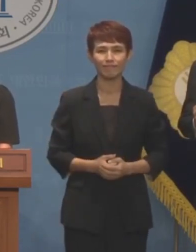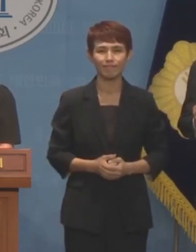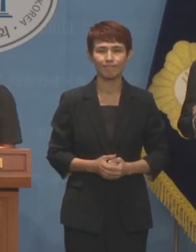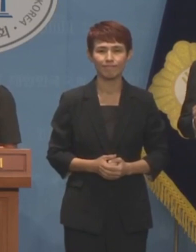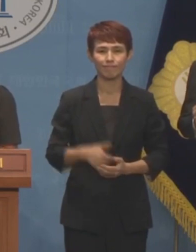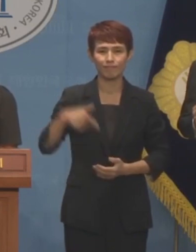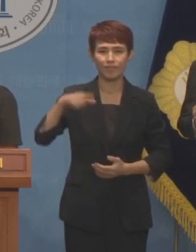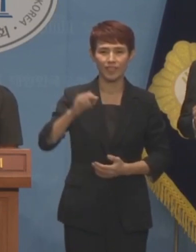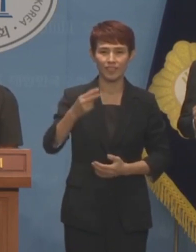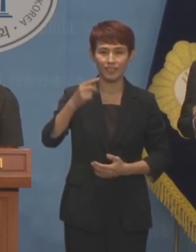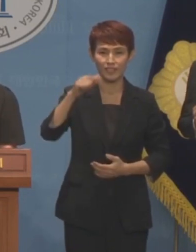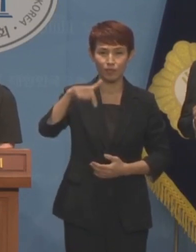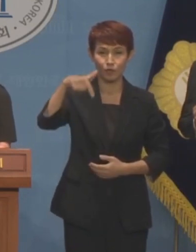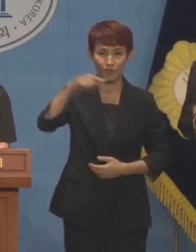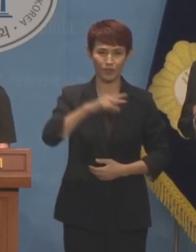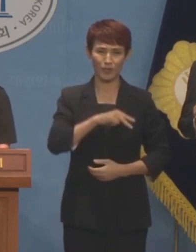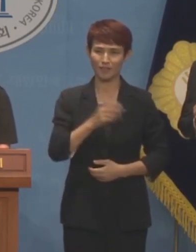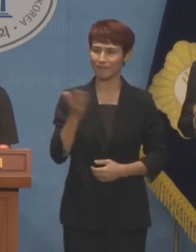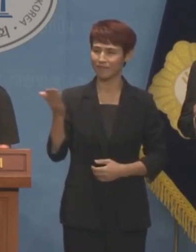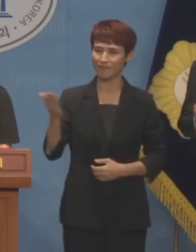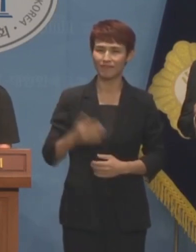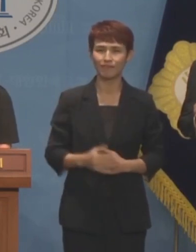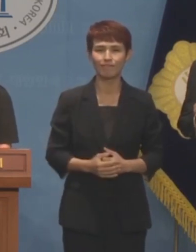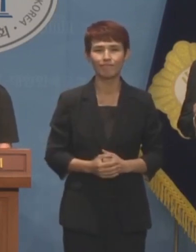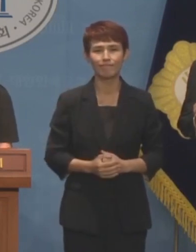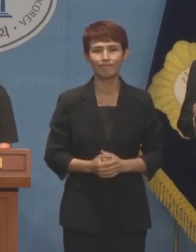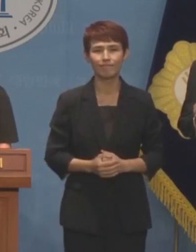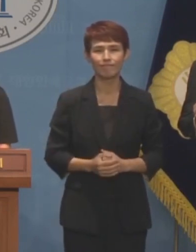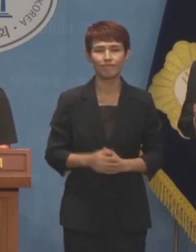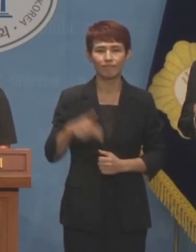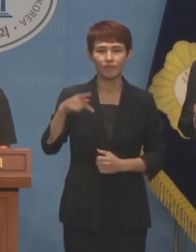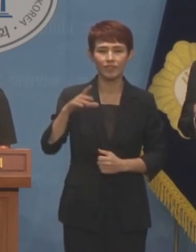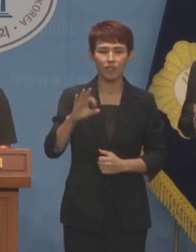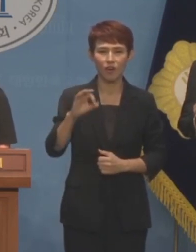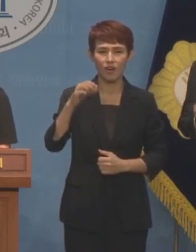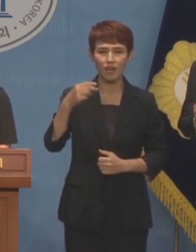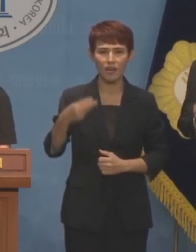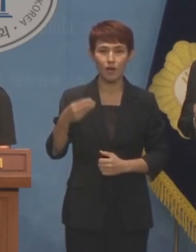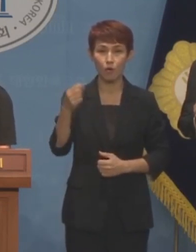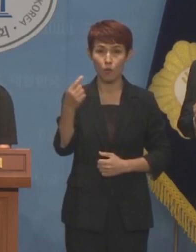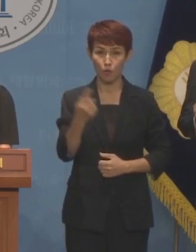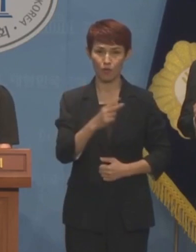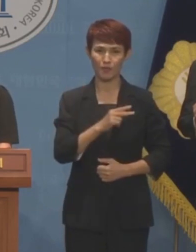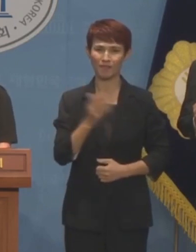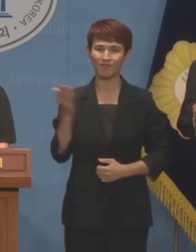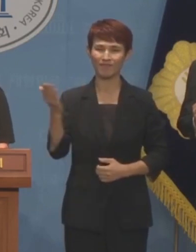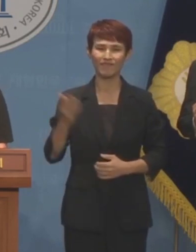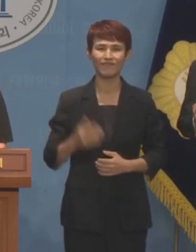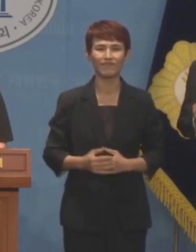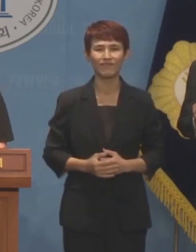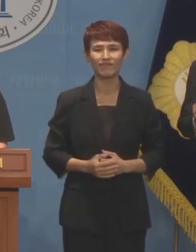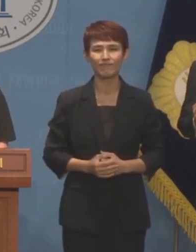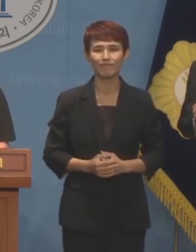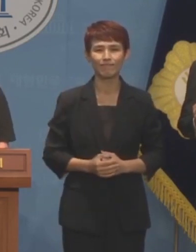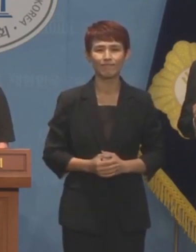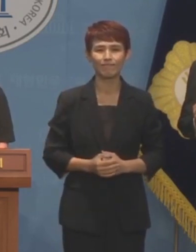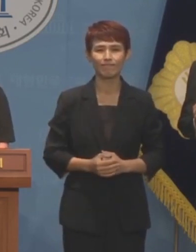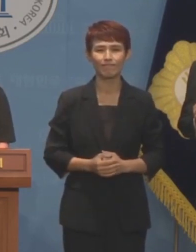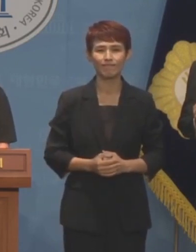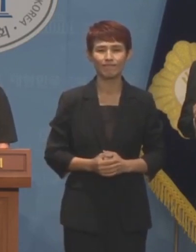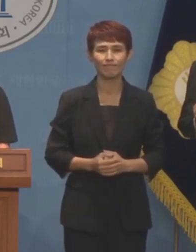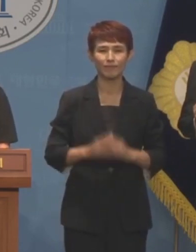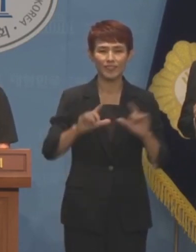강득구 의원님 옆에 나오셨습니다. 그리고 옆에는 정으로 국회의원님 나오셨습니다. 네, 저